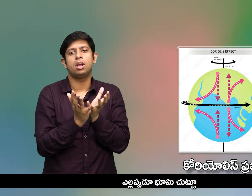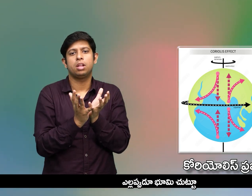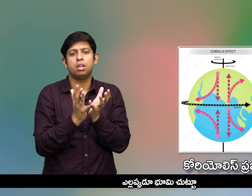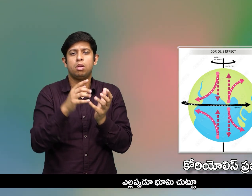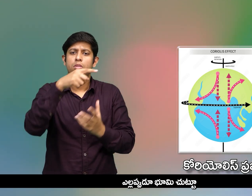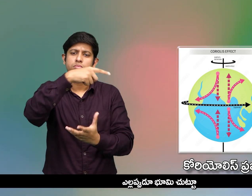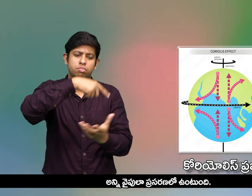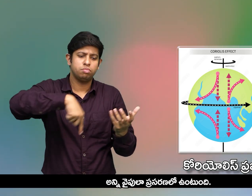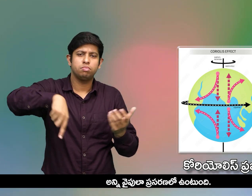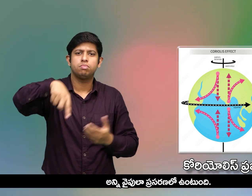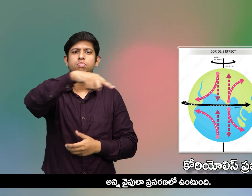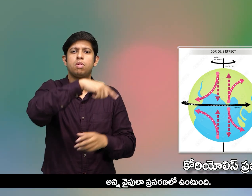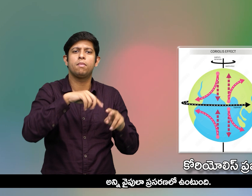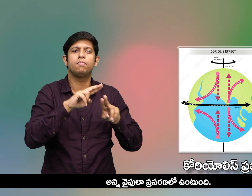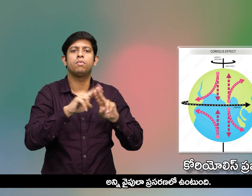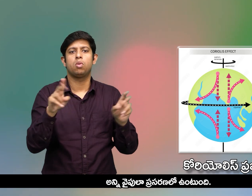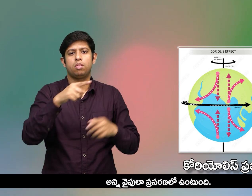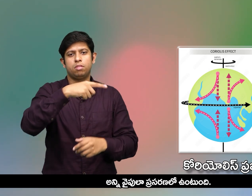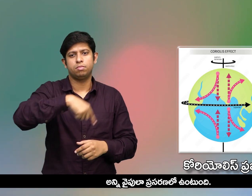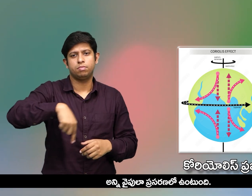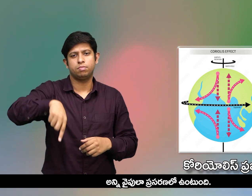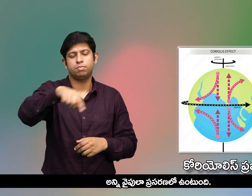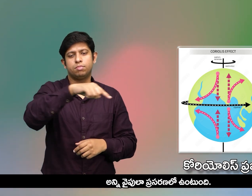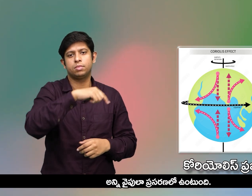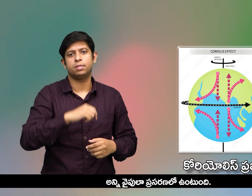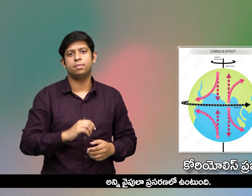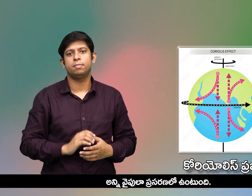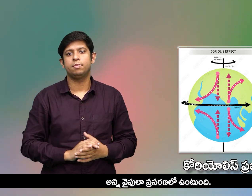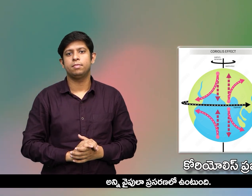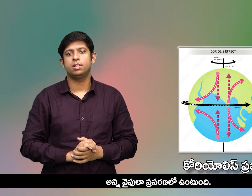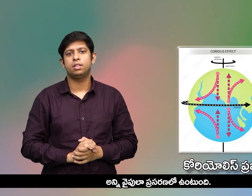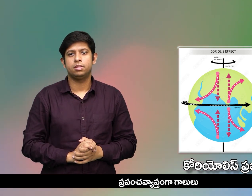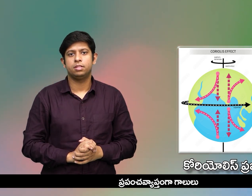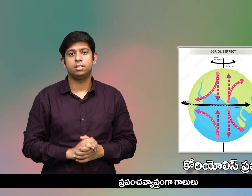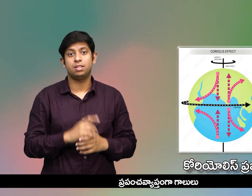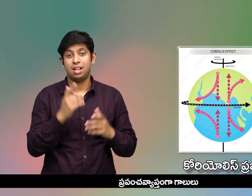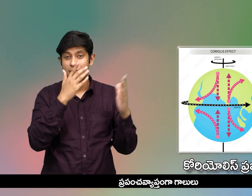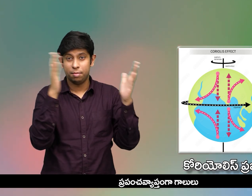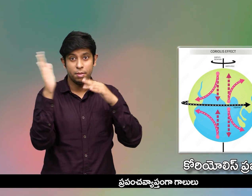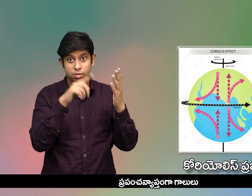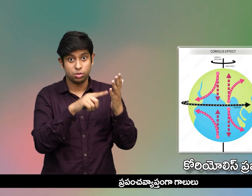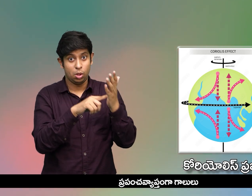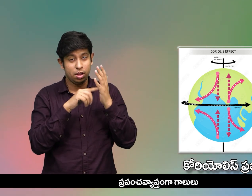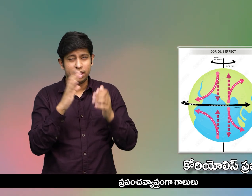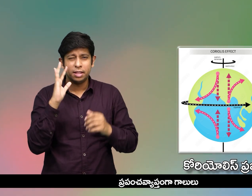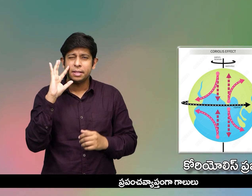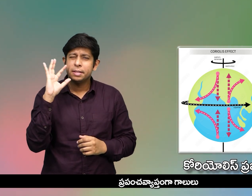చుట్టూ అన్ని వైపులా ప్రసరణలో ఉంటుంది. ప్రపంచవ్యాప్తంగా గాలులు